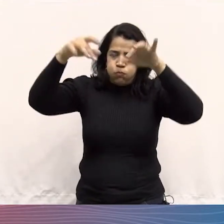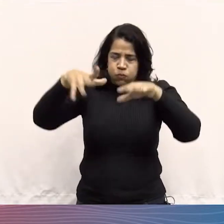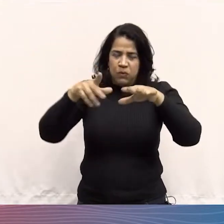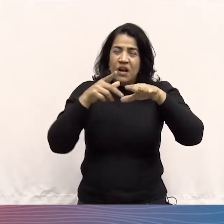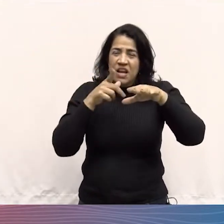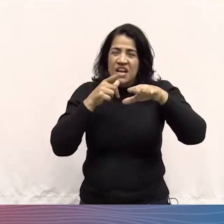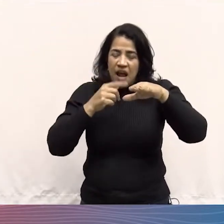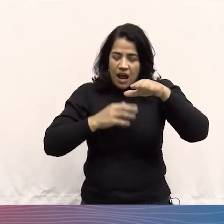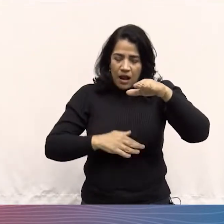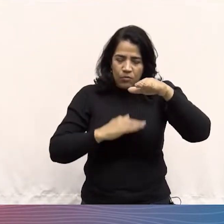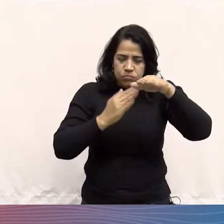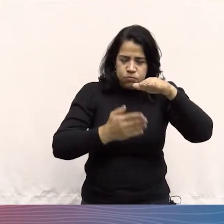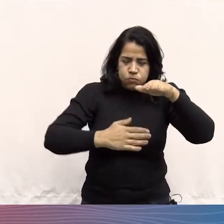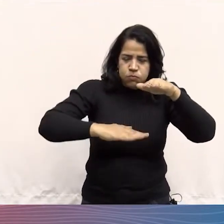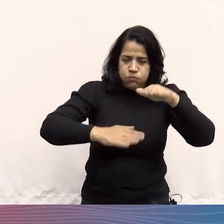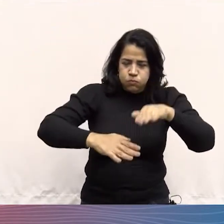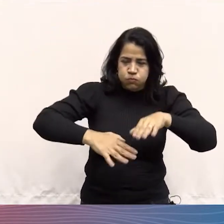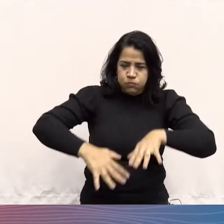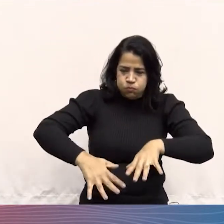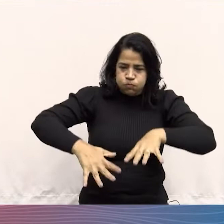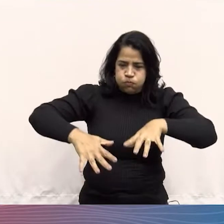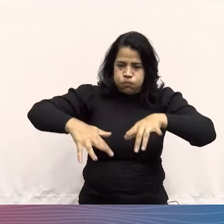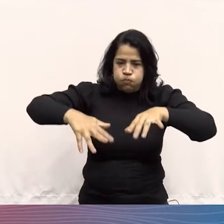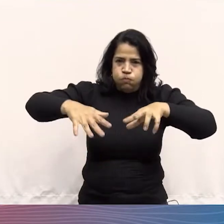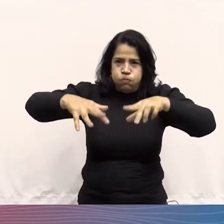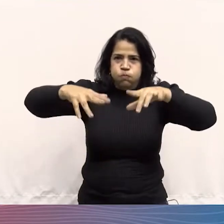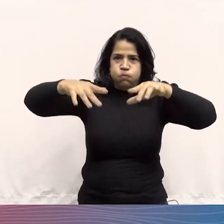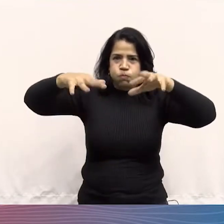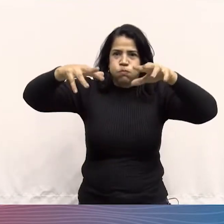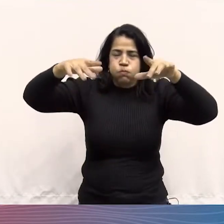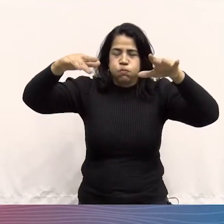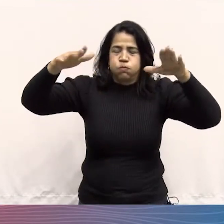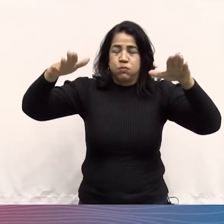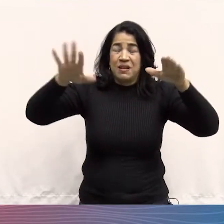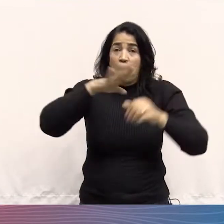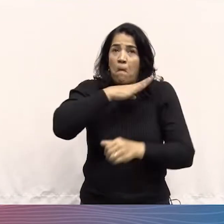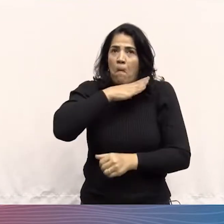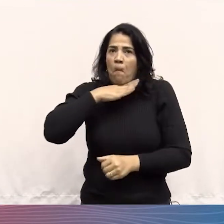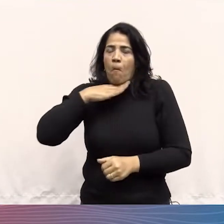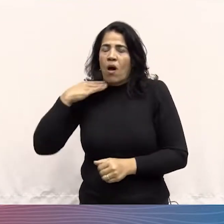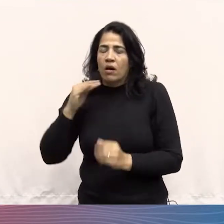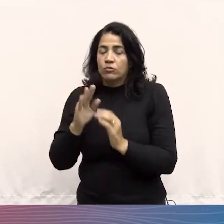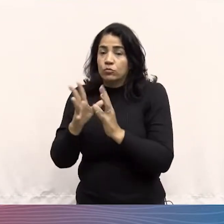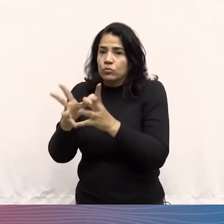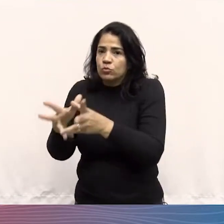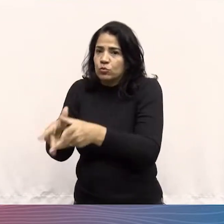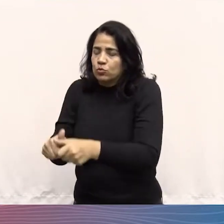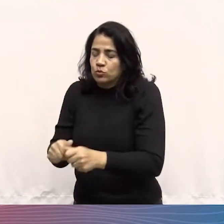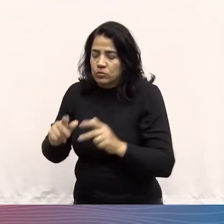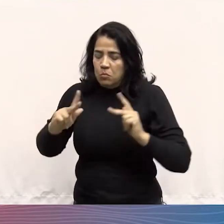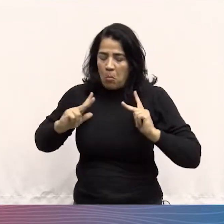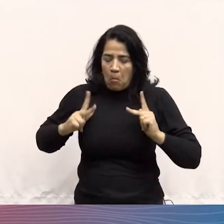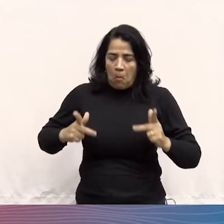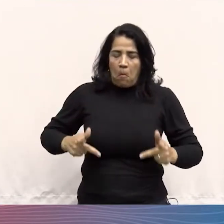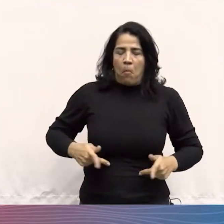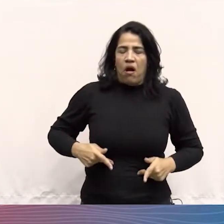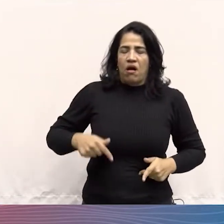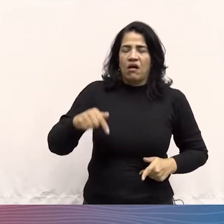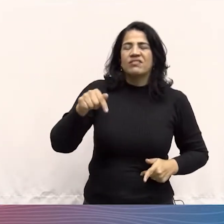ali, gigantes ali, metade homem, metade demônio, metade, sei lá, anjos